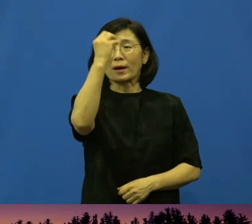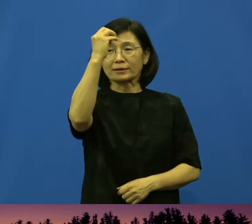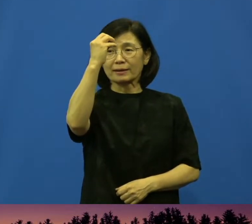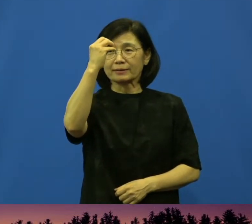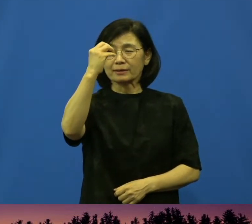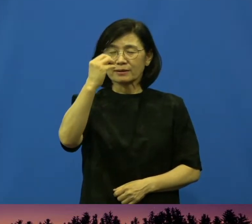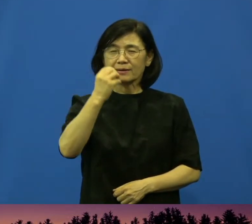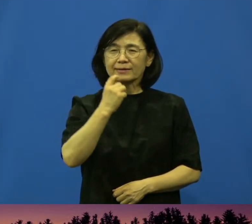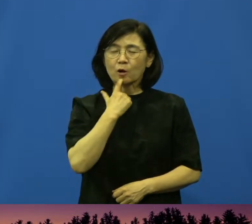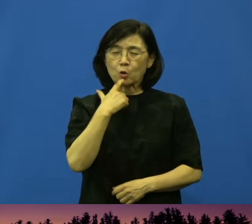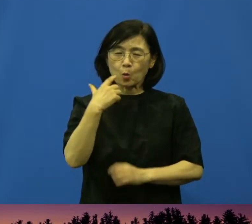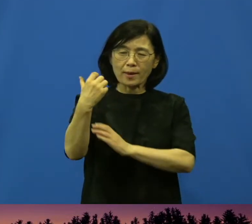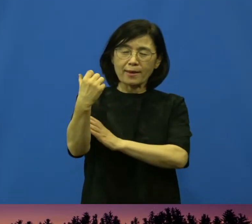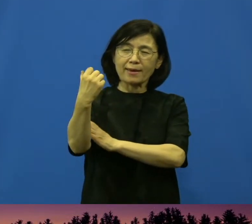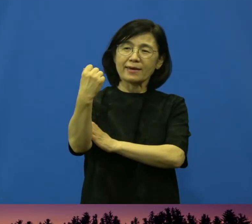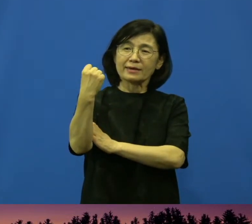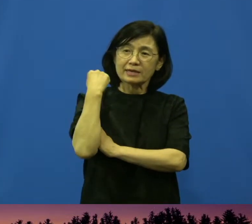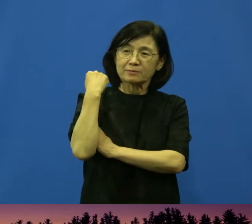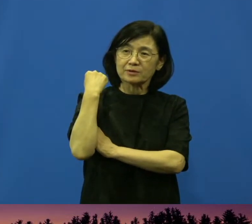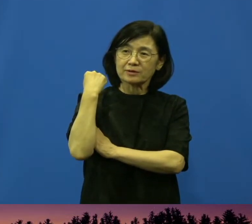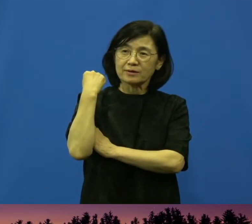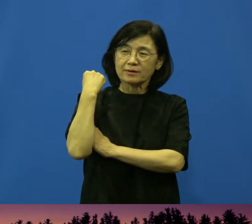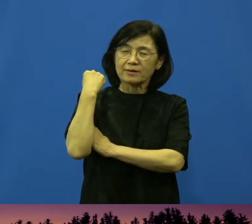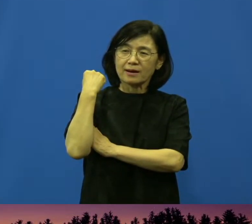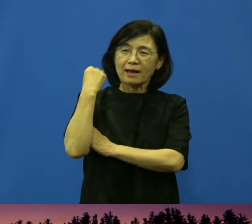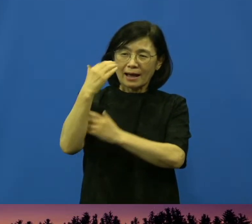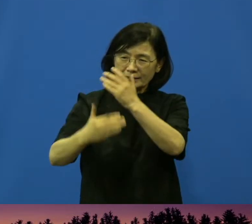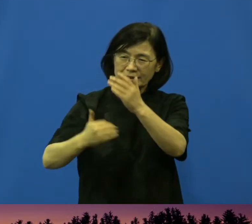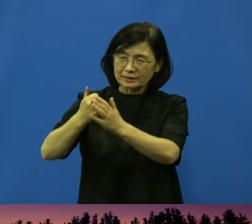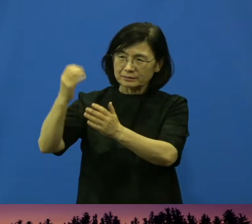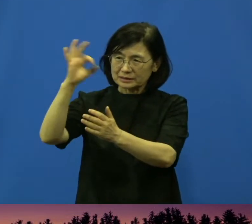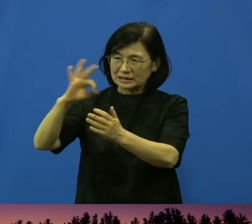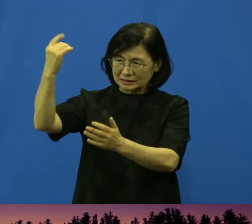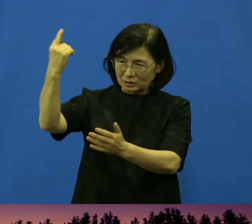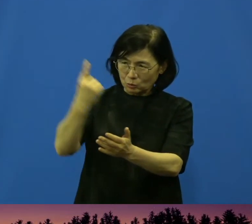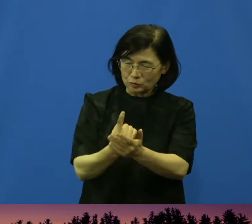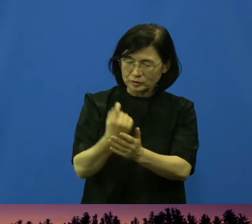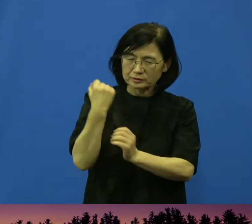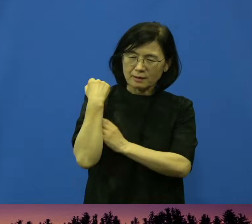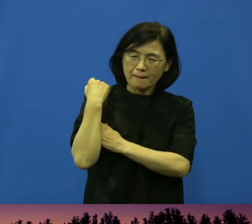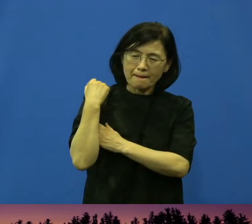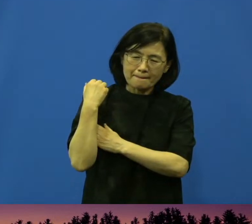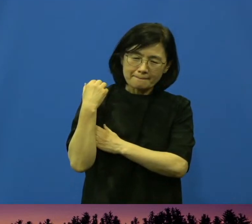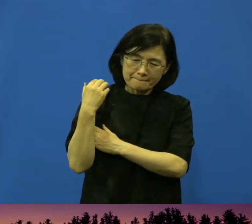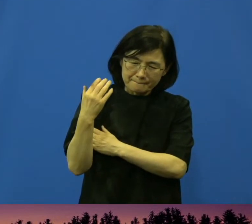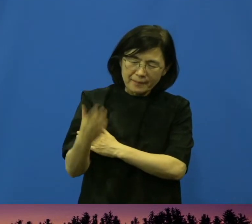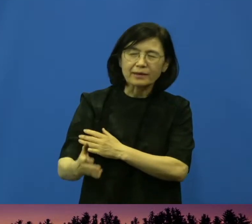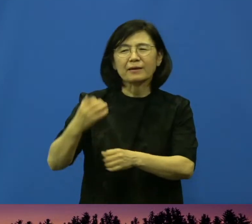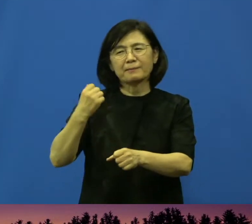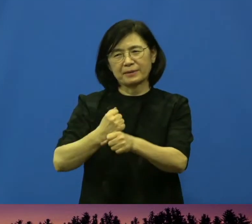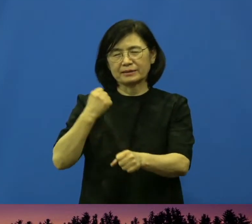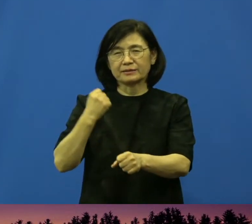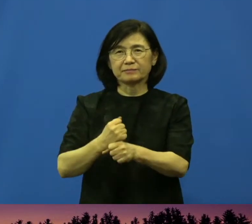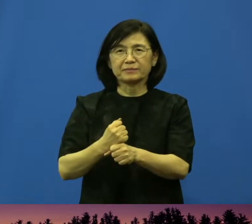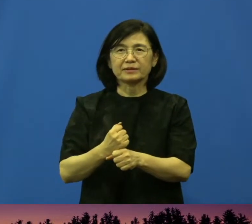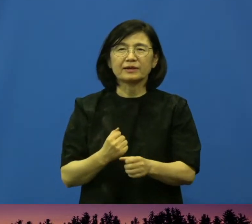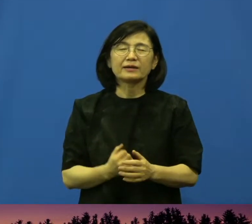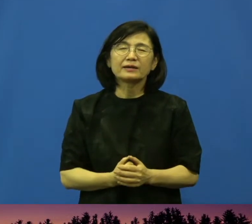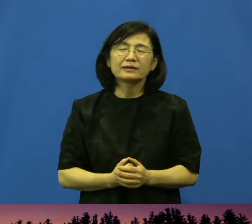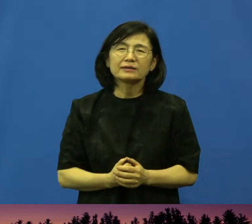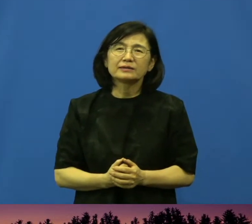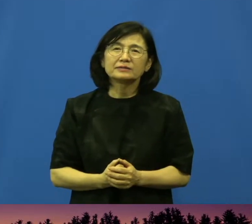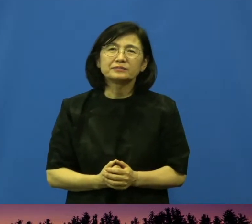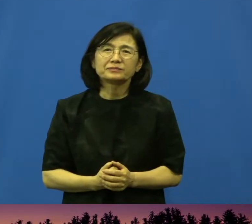여러분, 신기한 일입니다. 그동안 쌓은 힘을 쓰려고 하는데 이제 자기가 성공하고 그 성공한